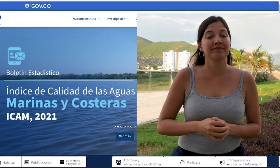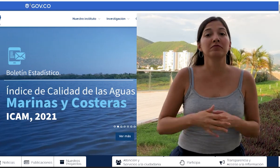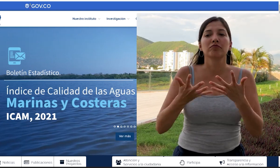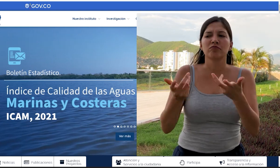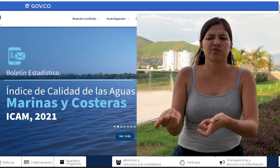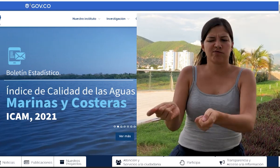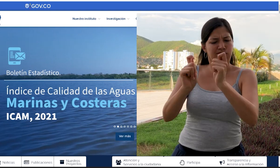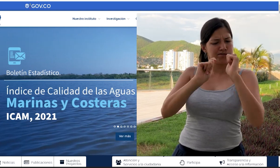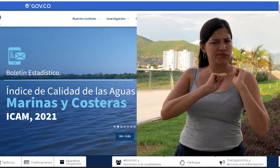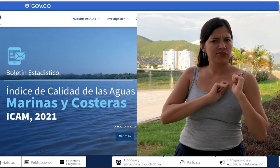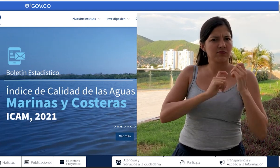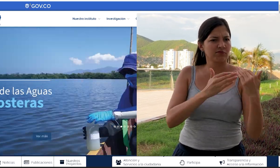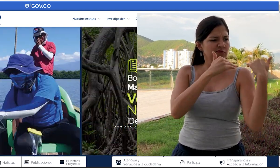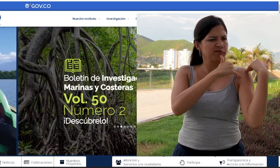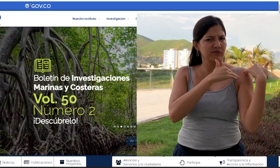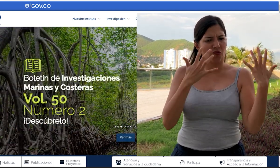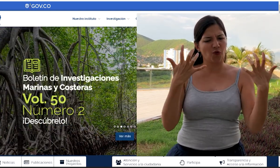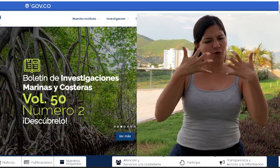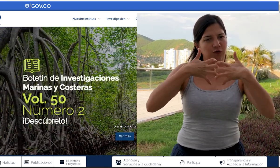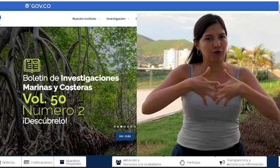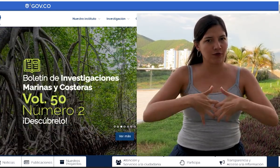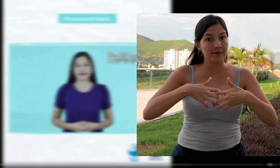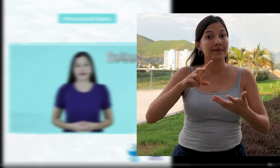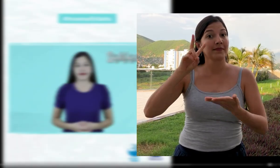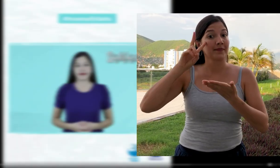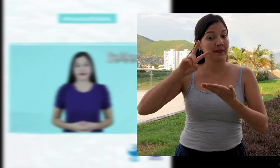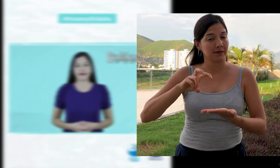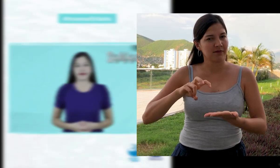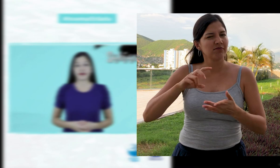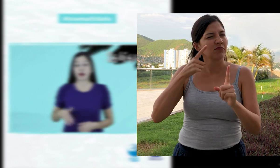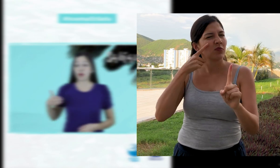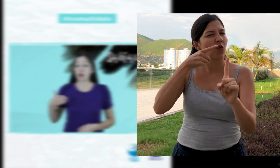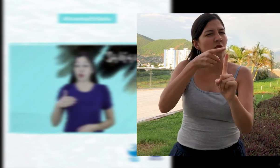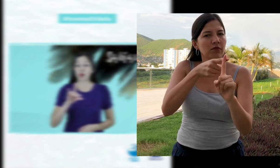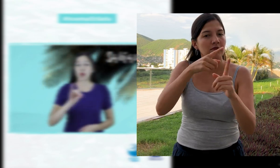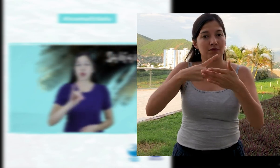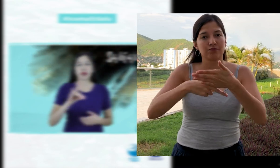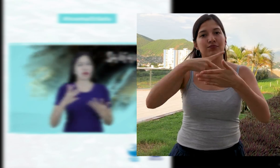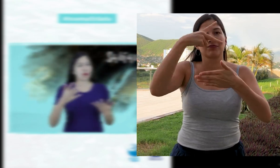Soy la encargada del proyecto de investigación de Océano en Señas.